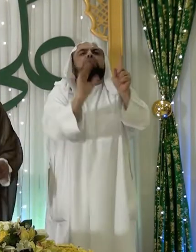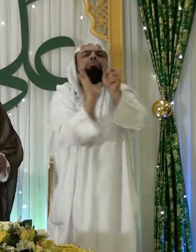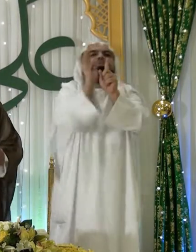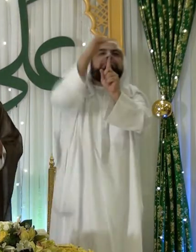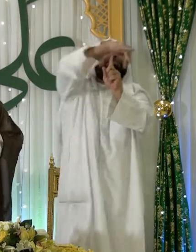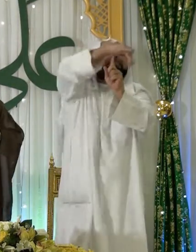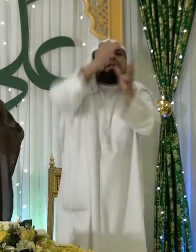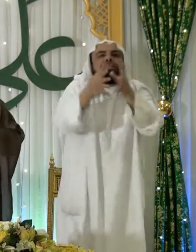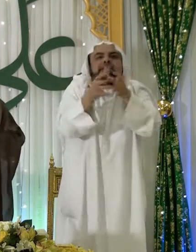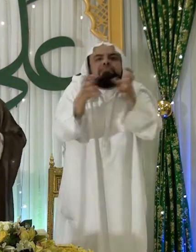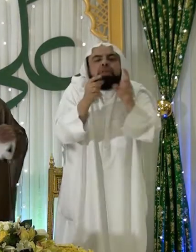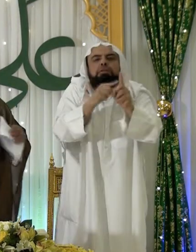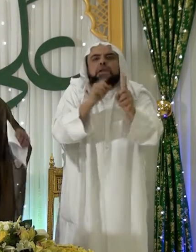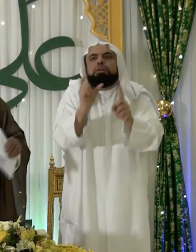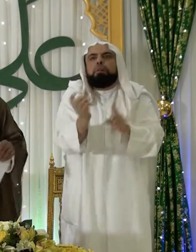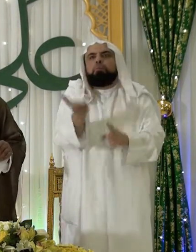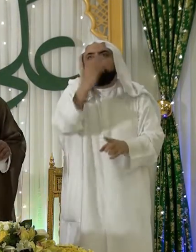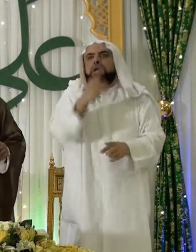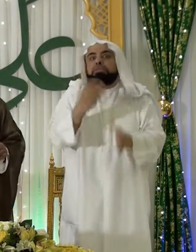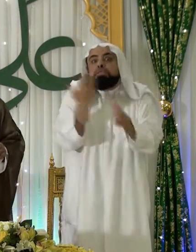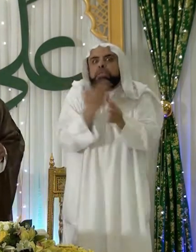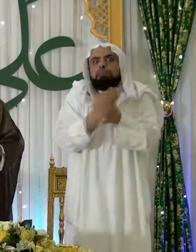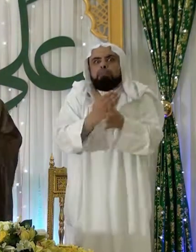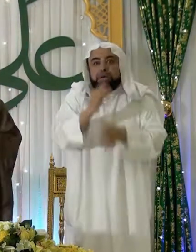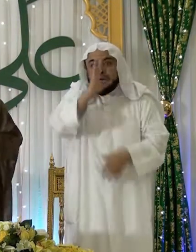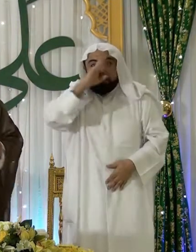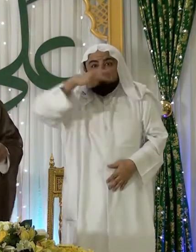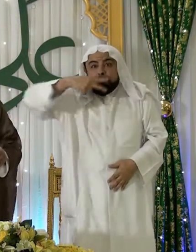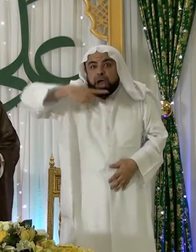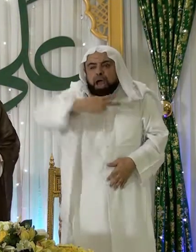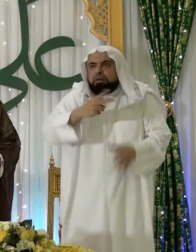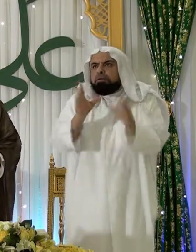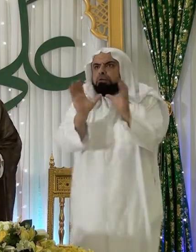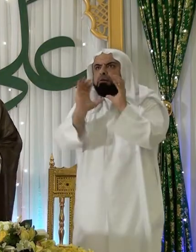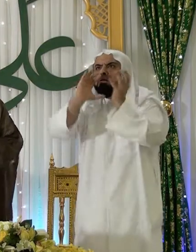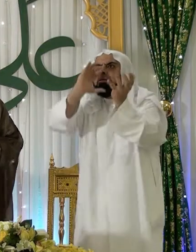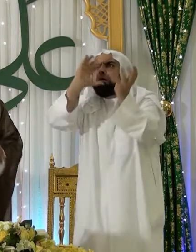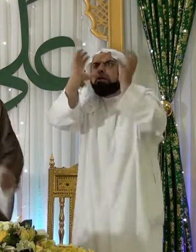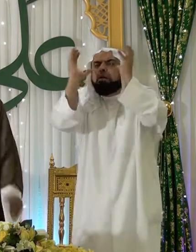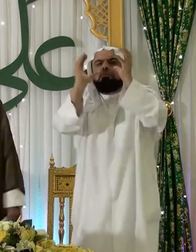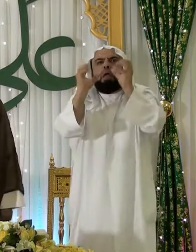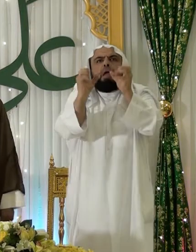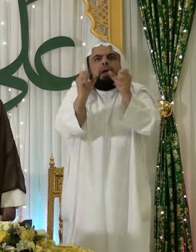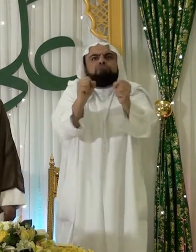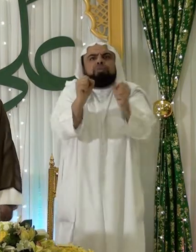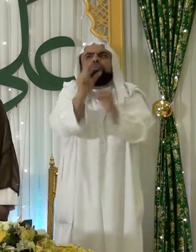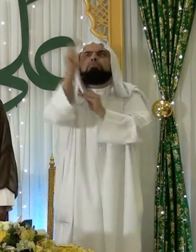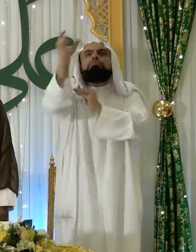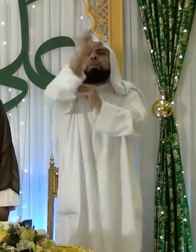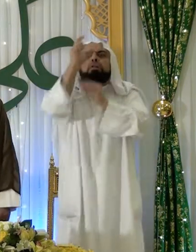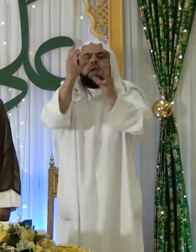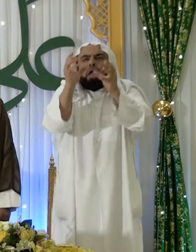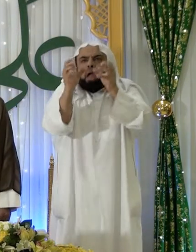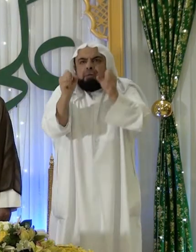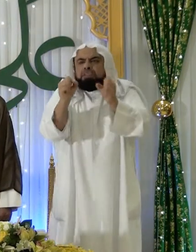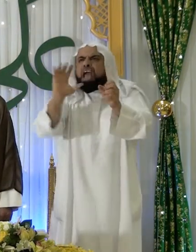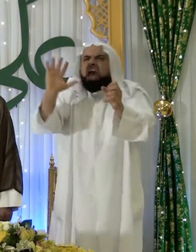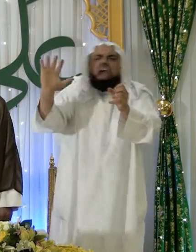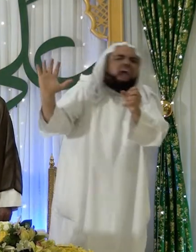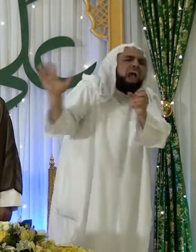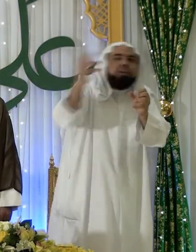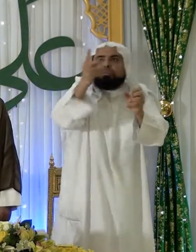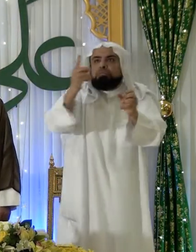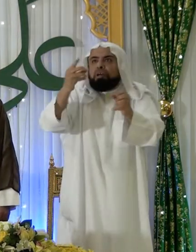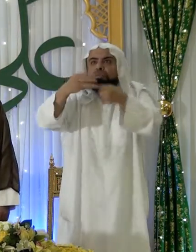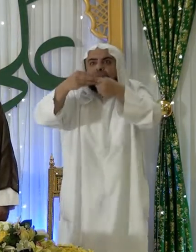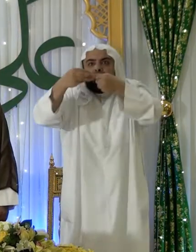هو صمام الأمان للأمة عند اختلافها أو عند تفرقها،